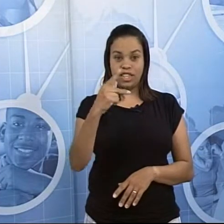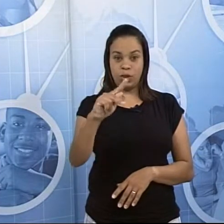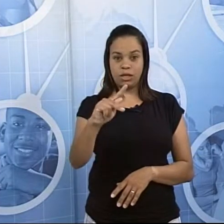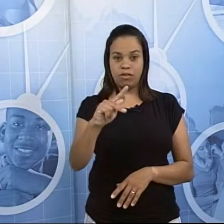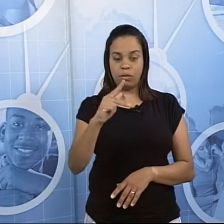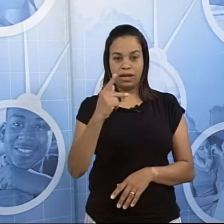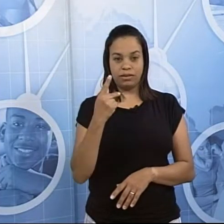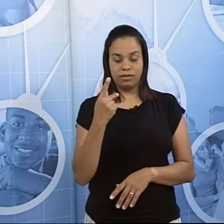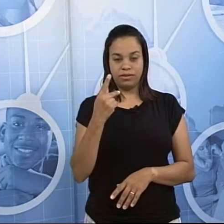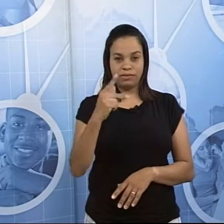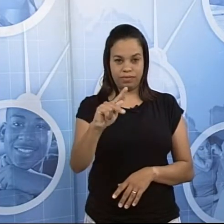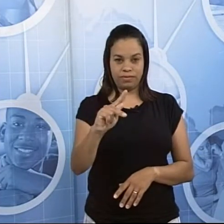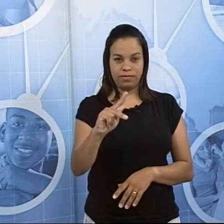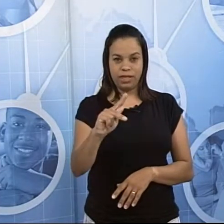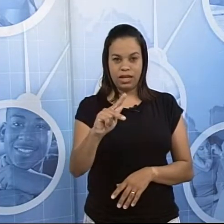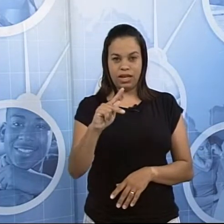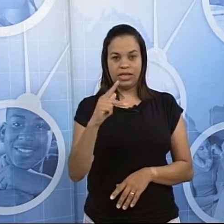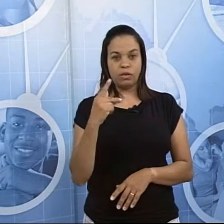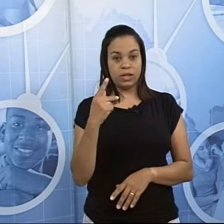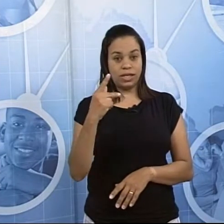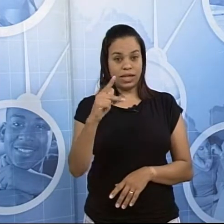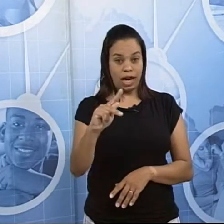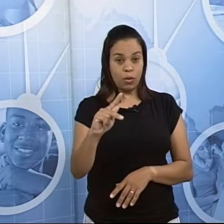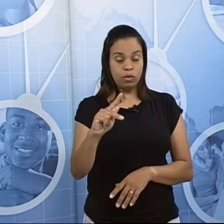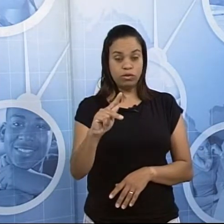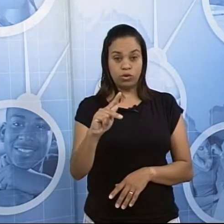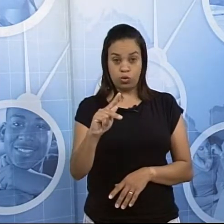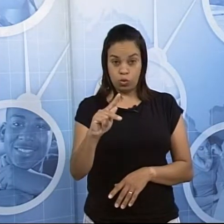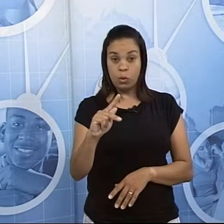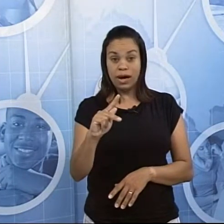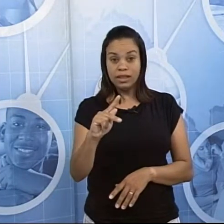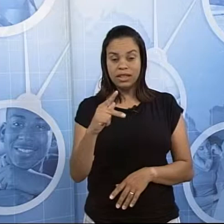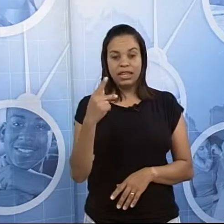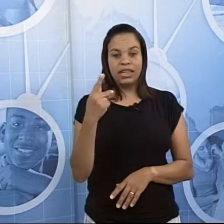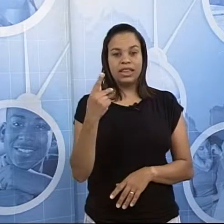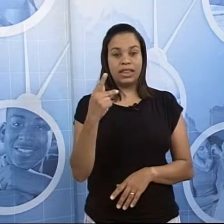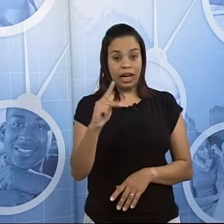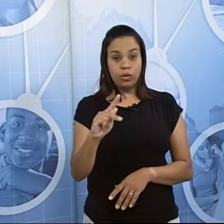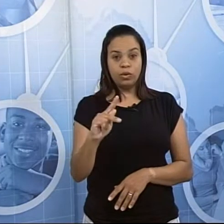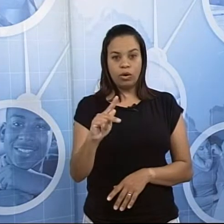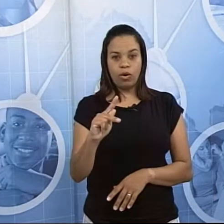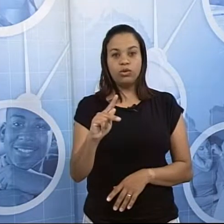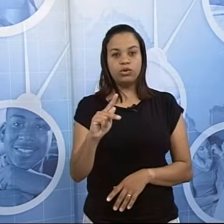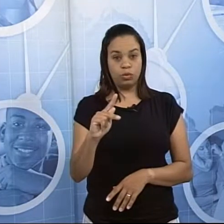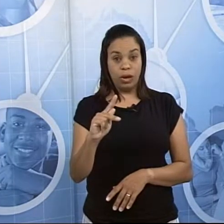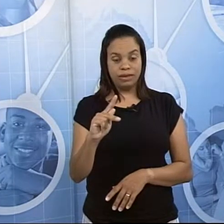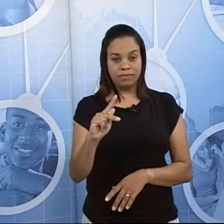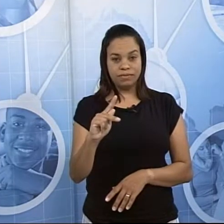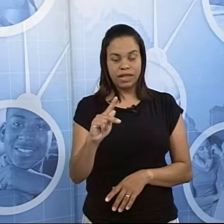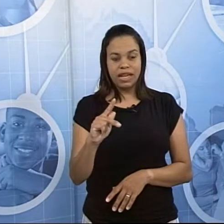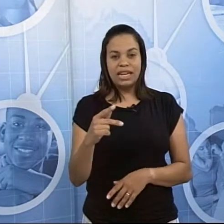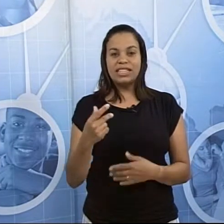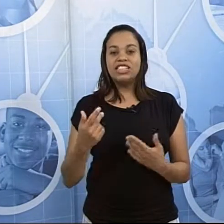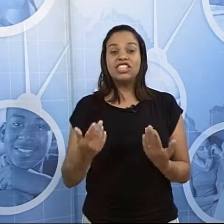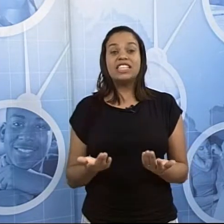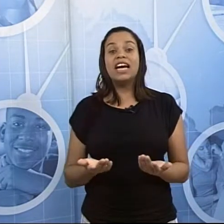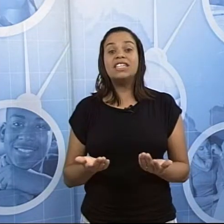fazendo esse movimento. Então, seu, sua, teu ou tua. E se a gente quiser